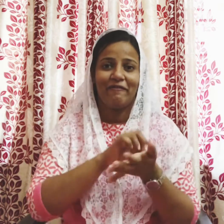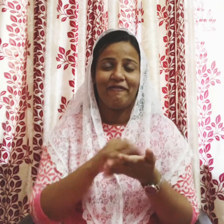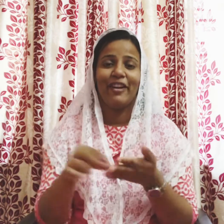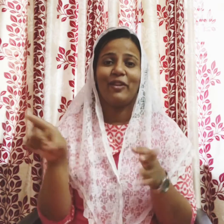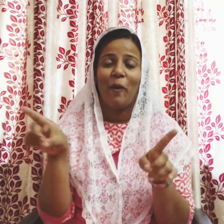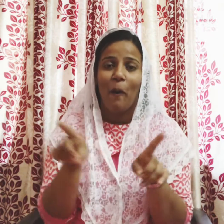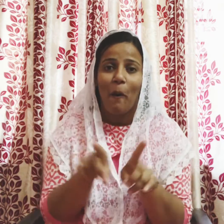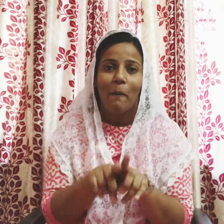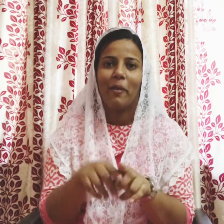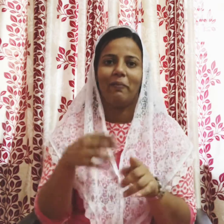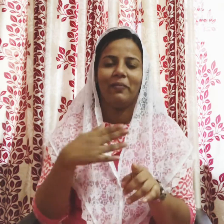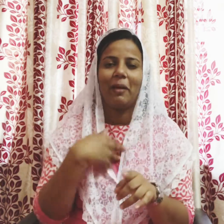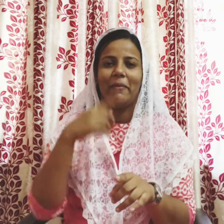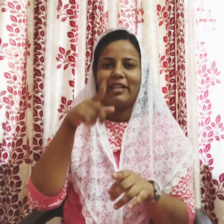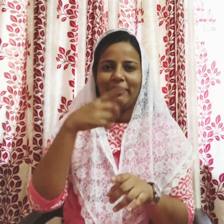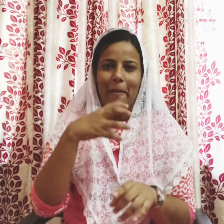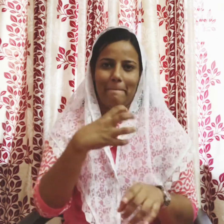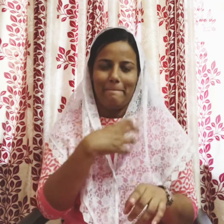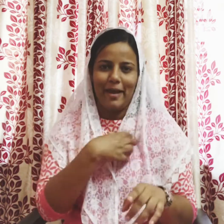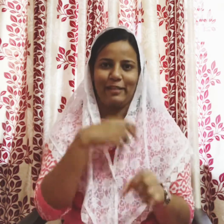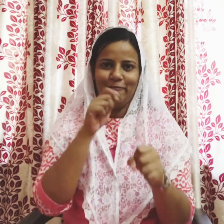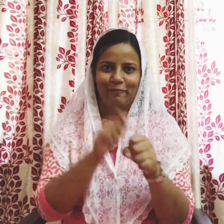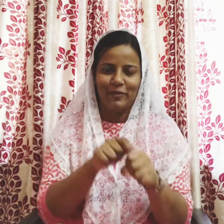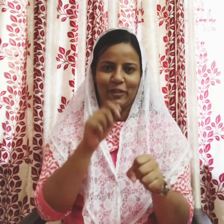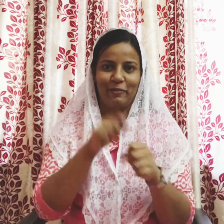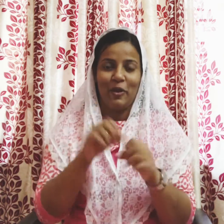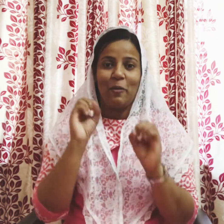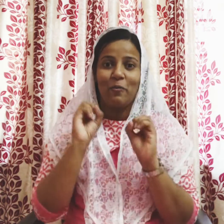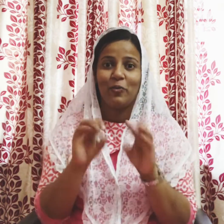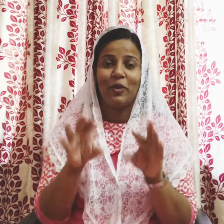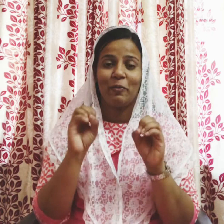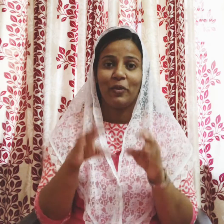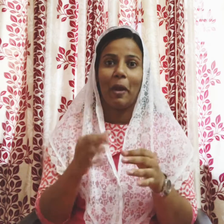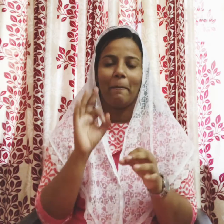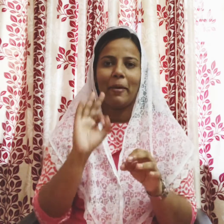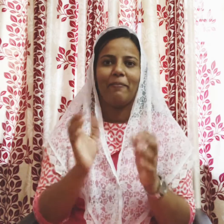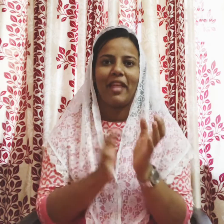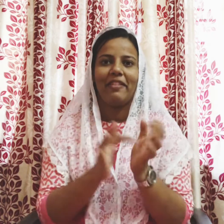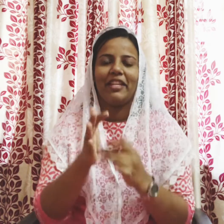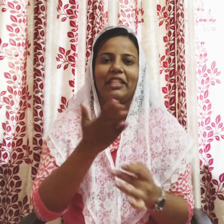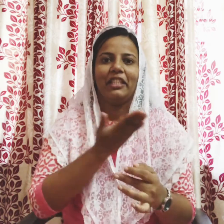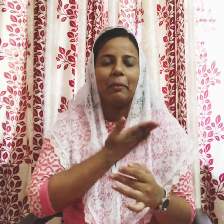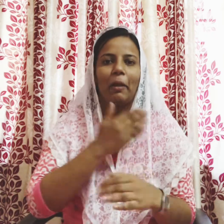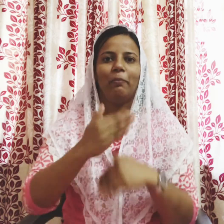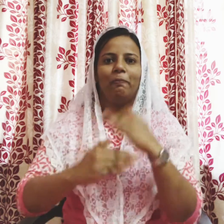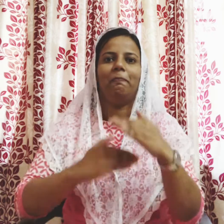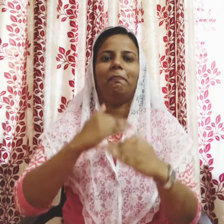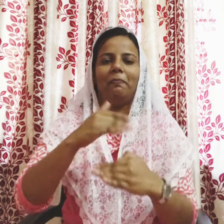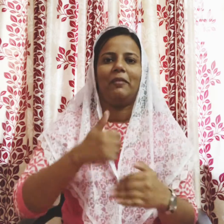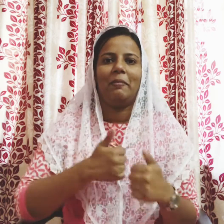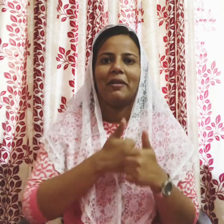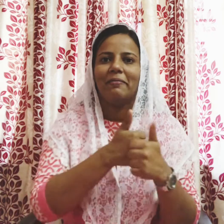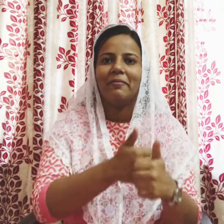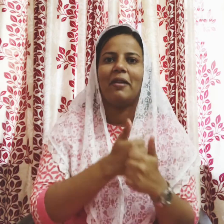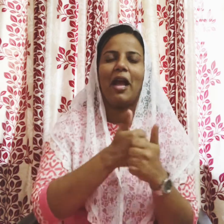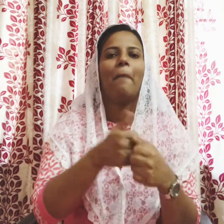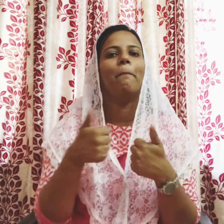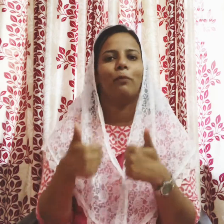വചനത്തിന് അനുസൃതമായി നമ്മൾ നമ്മുടെ മനസ്സിനെ പുതുക്കുമ്പോൾ എന്തു പറ്റും, ദൈവഹിതപ്രകാരം നമുക്ക് മുന്നേറുവാൻ കഴിയും. പല ദൈവമക്കളുടെയും